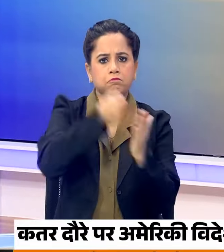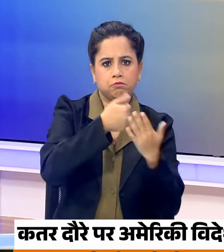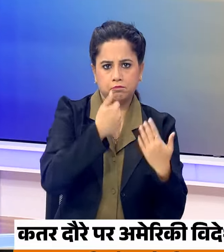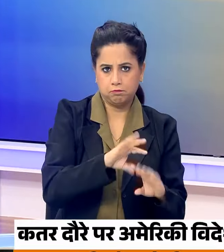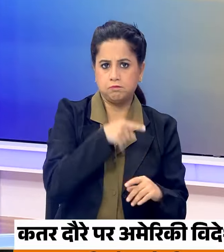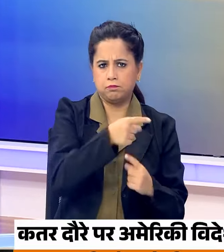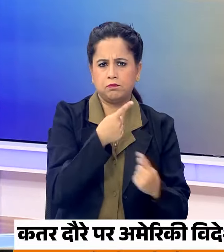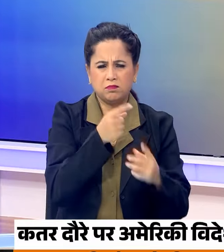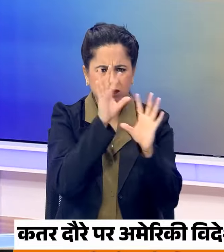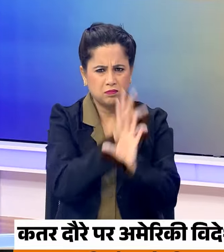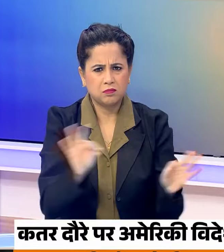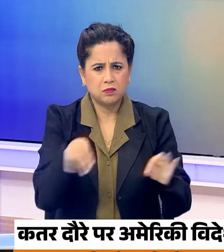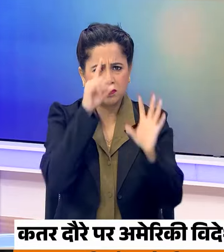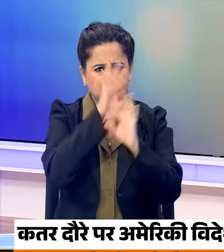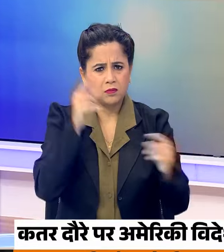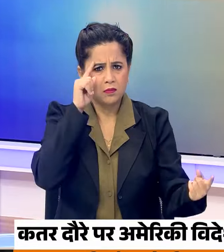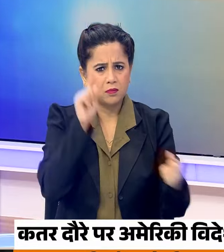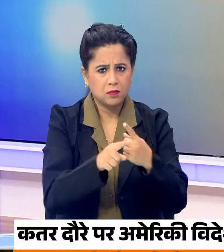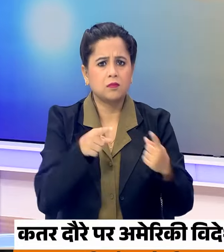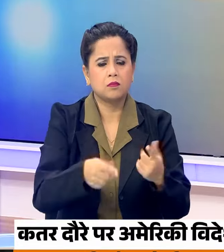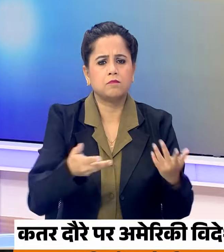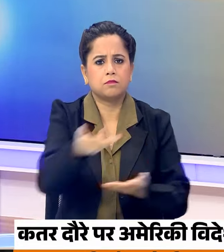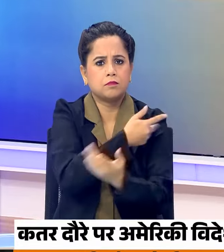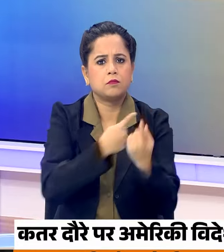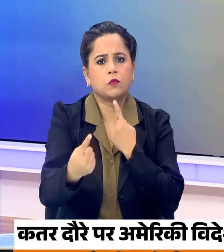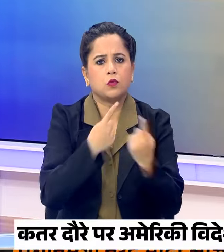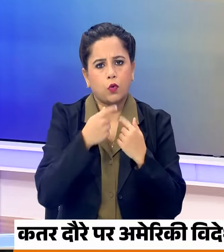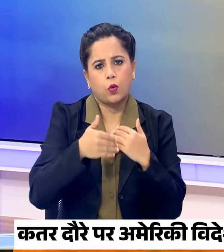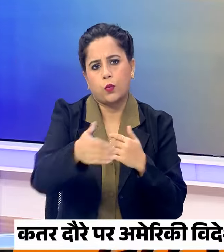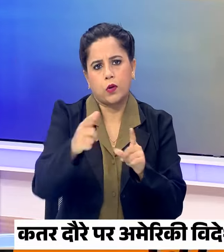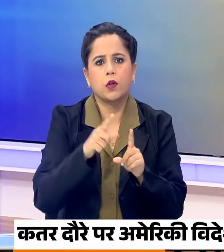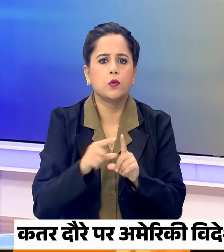ब्लिंकन शांति समझौते पर करेंगे च